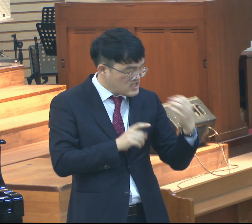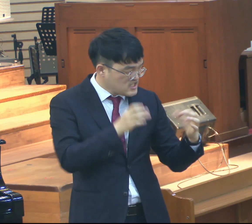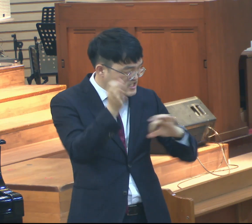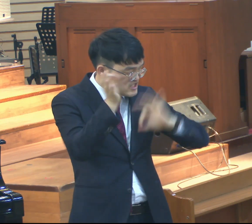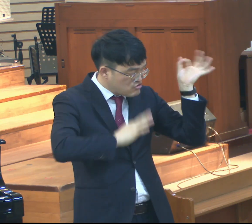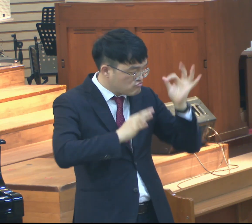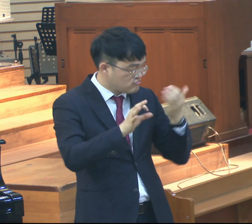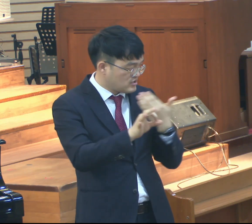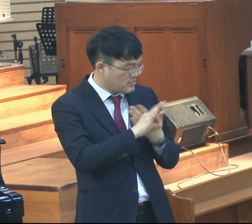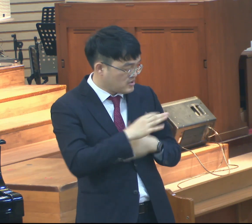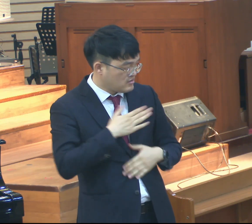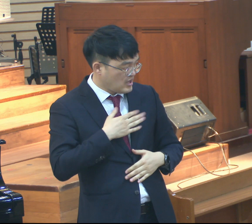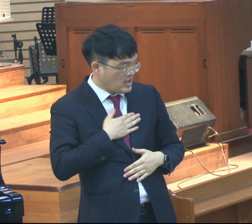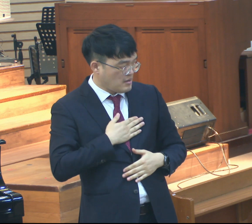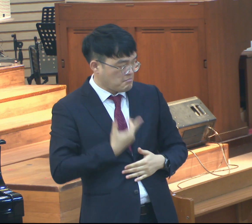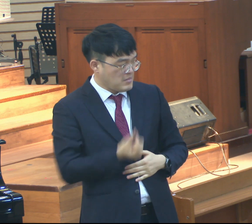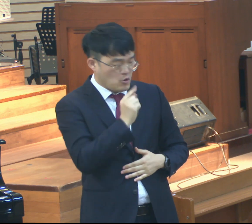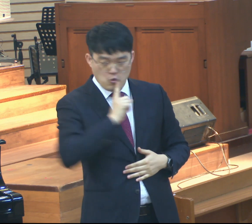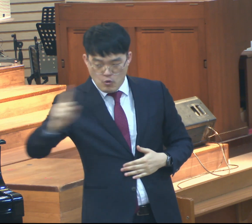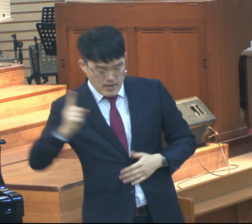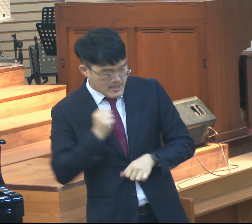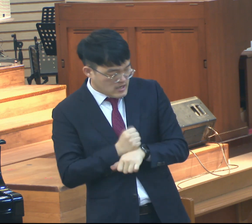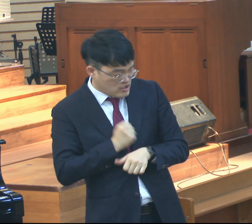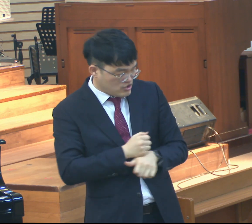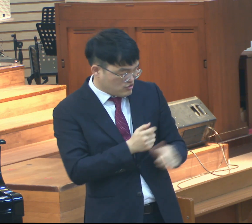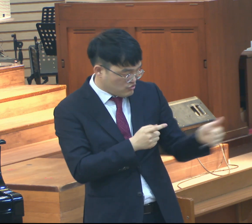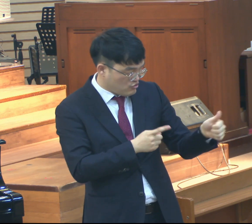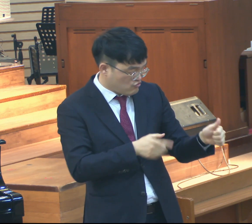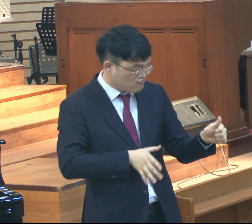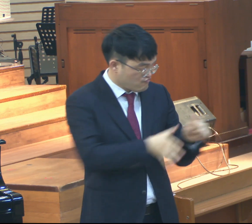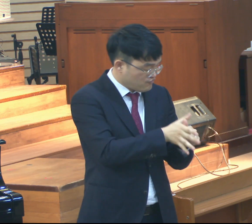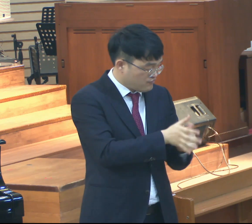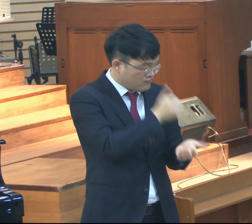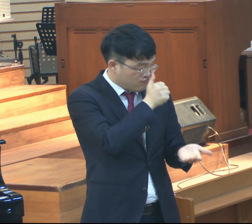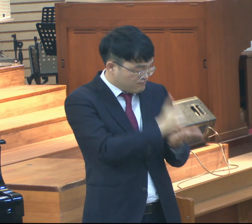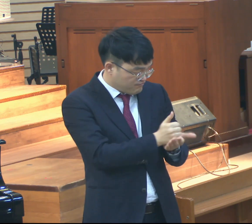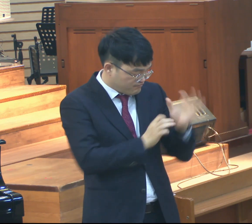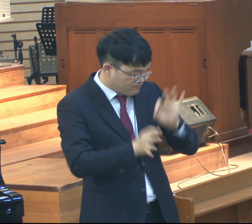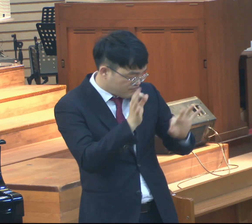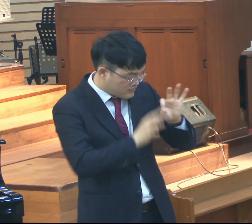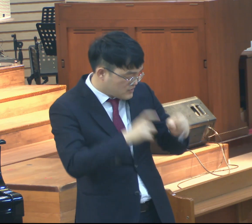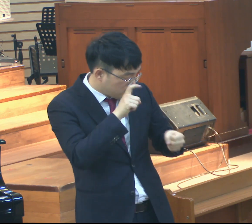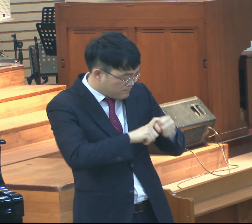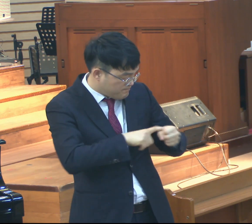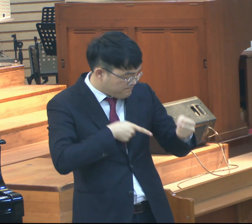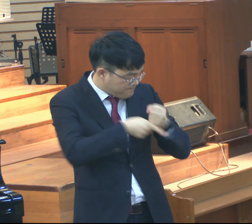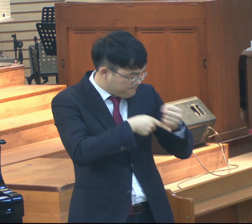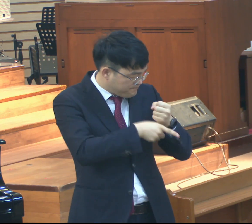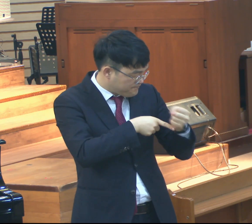말꼬리를 잡고 죽일 죄를 찾기 위해서 예수님을 신문하게 되었습니다. 이